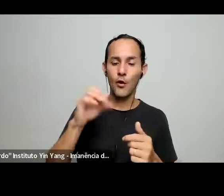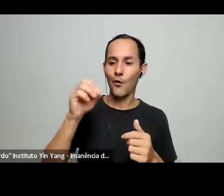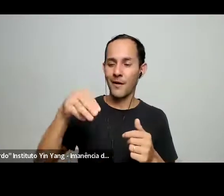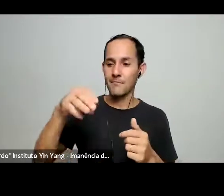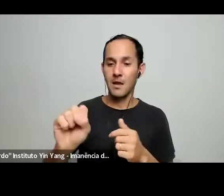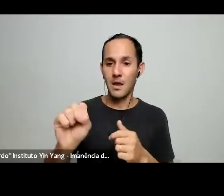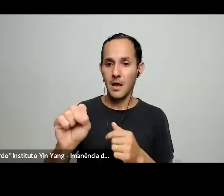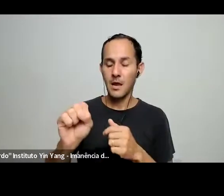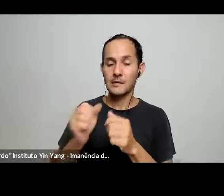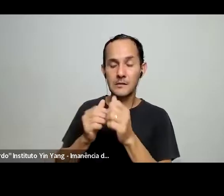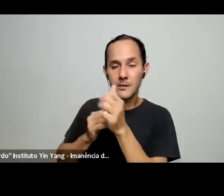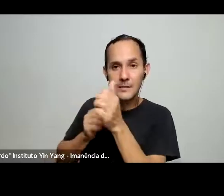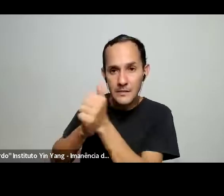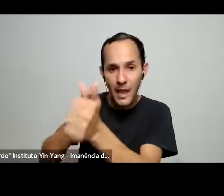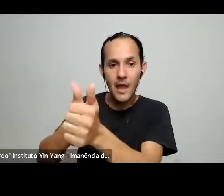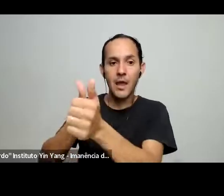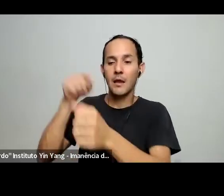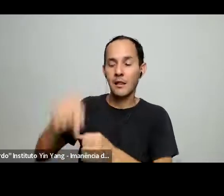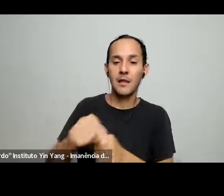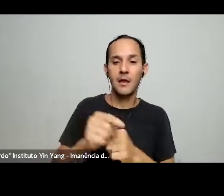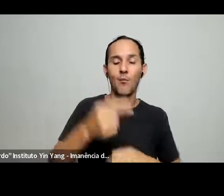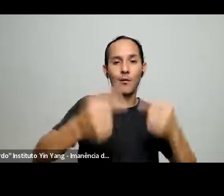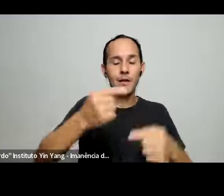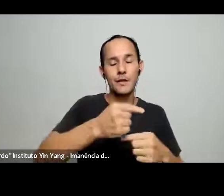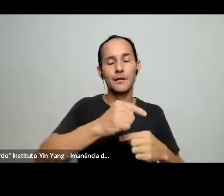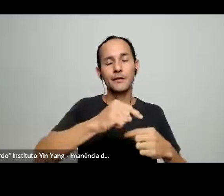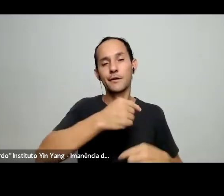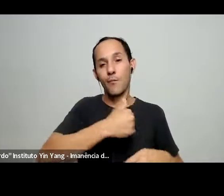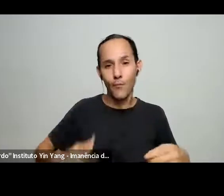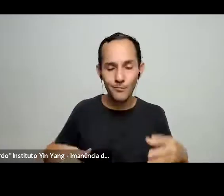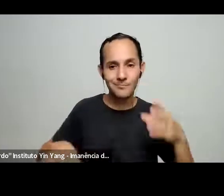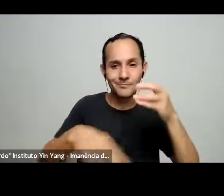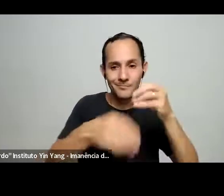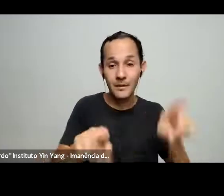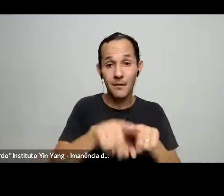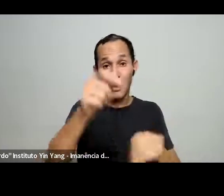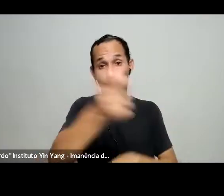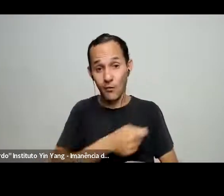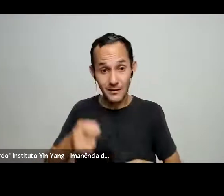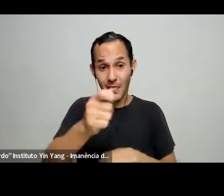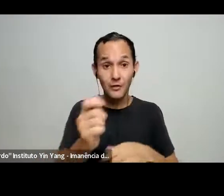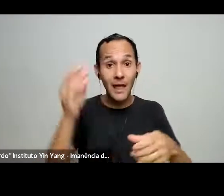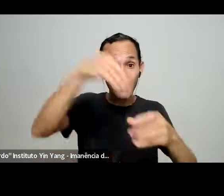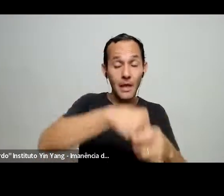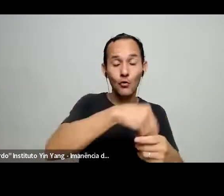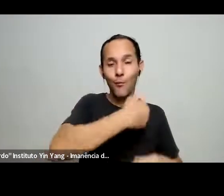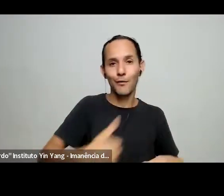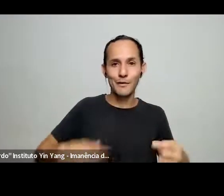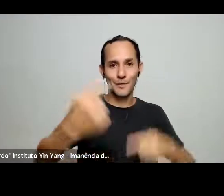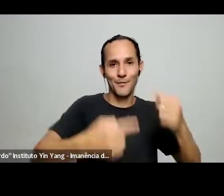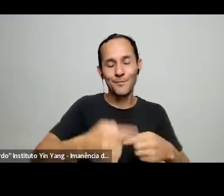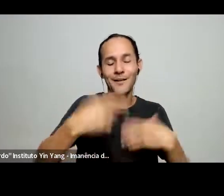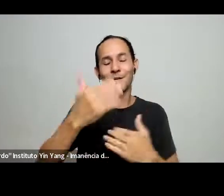à política nacional de saúde complementar integrativa, e a constelação está lá e veio para ficar.